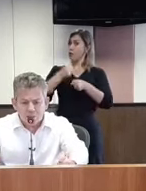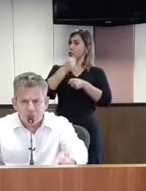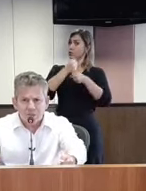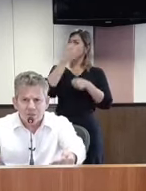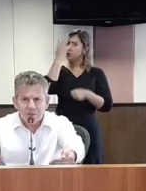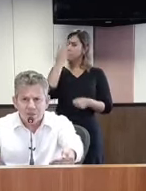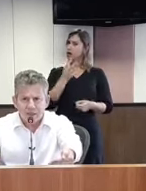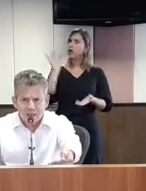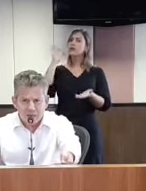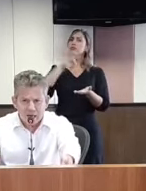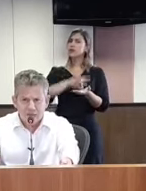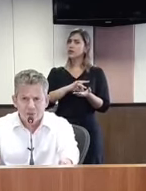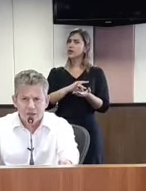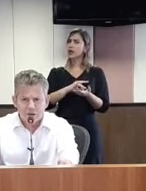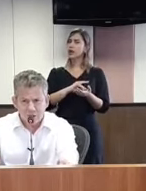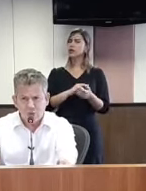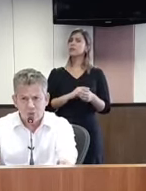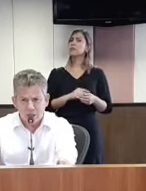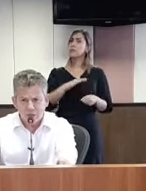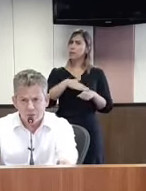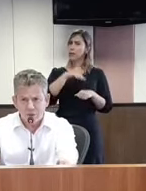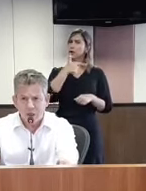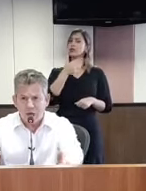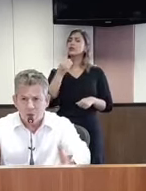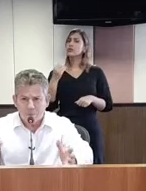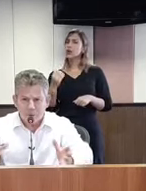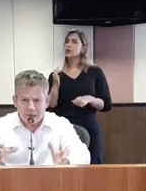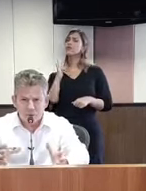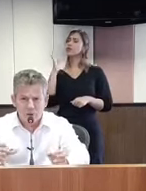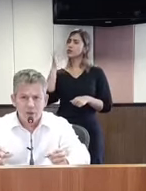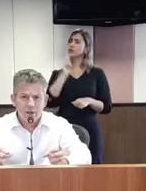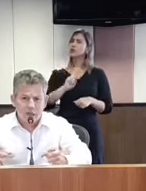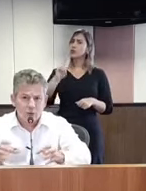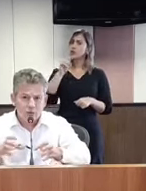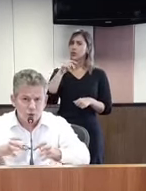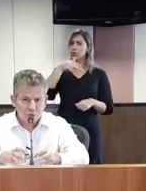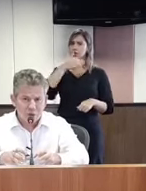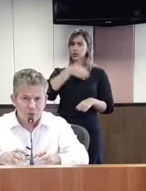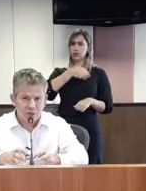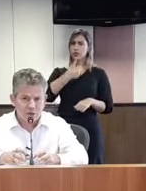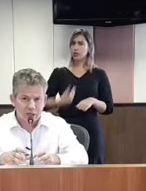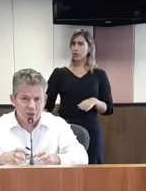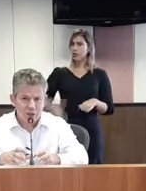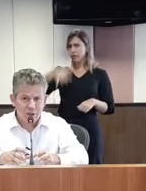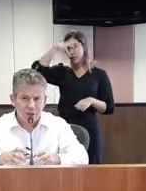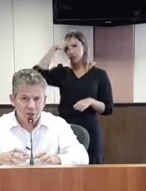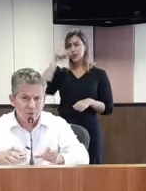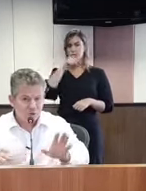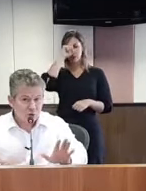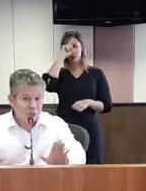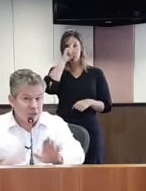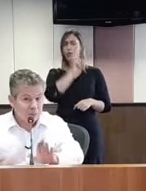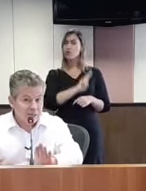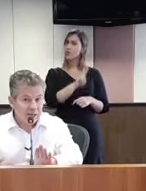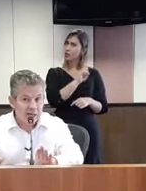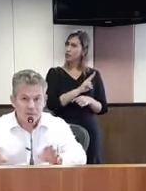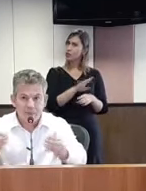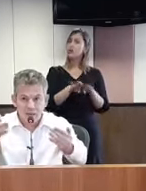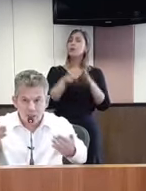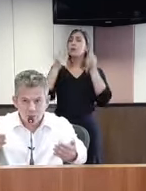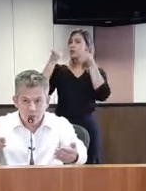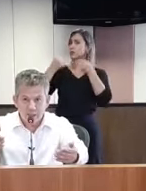nas próximas semanas liberado, mais 200 leitos, acoplado a um hospital existente. Aproveito para